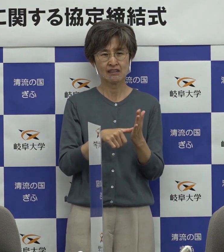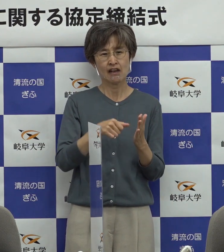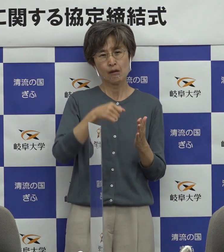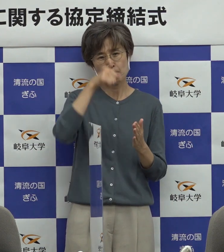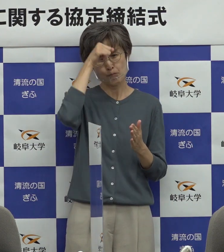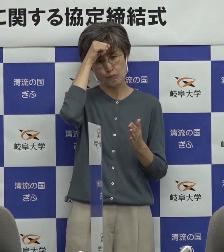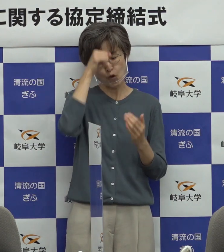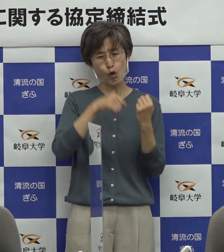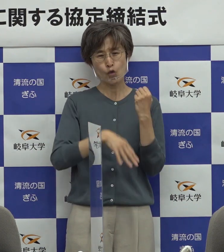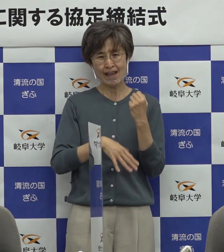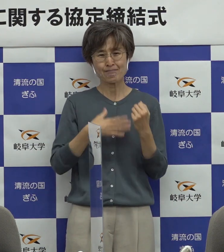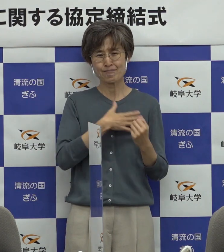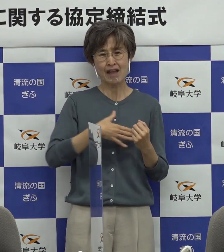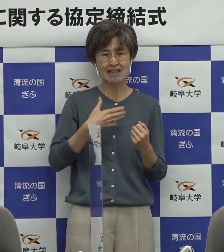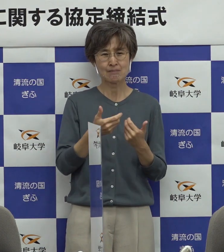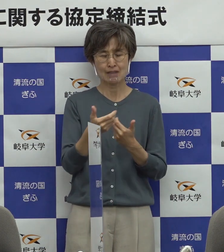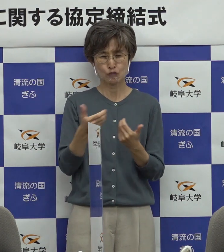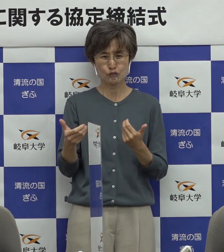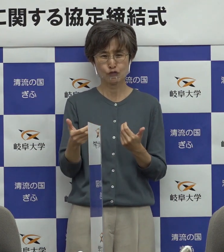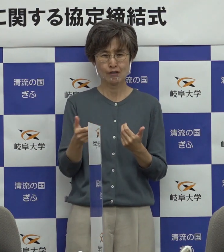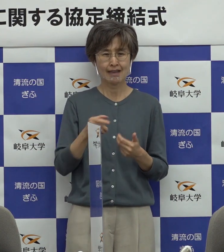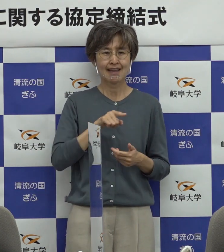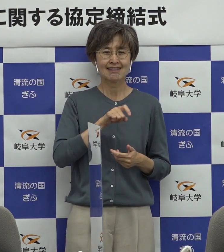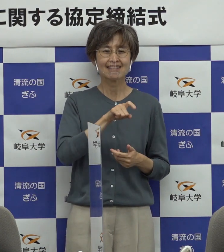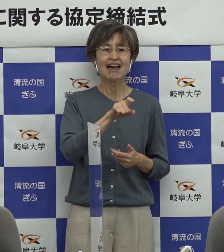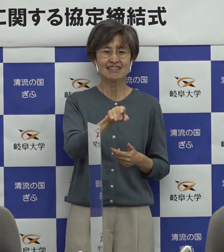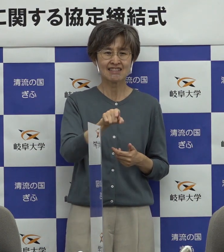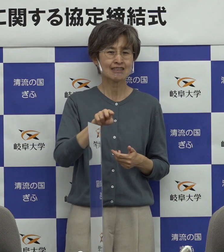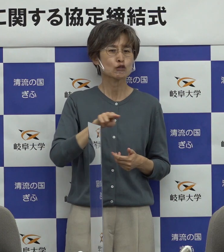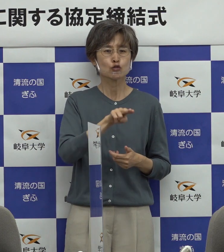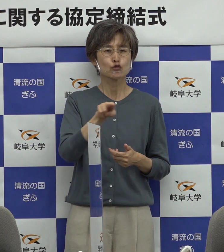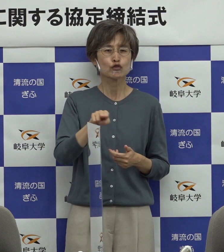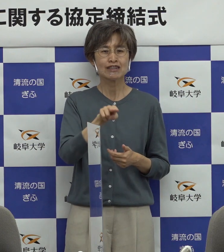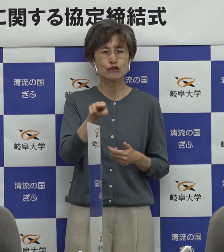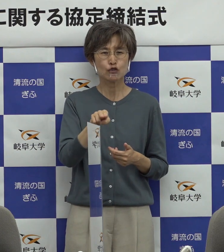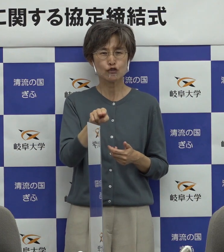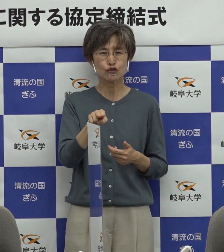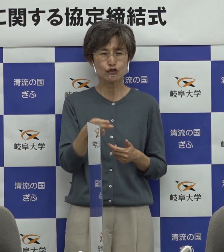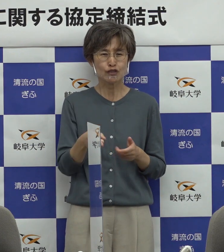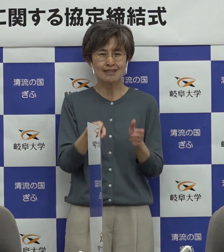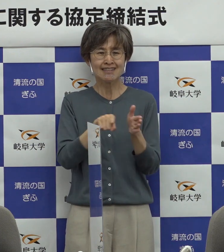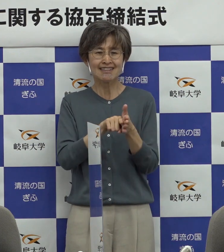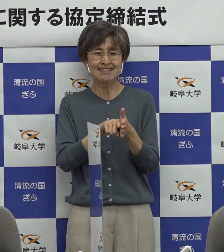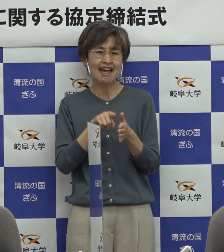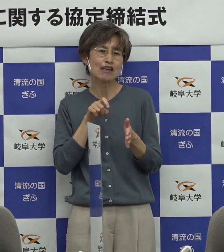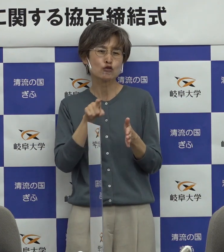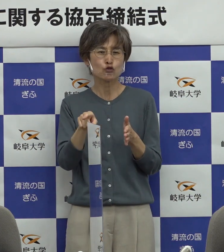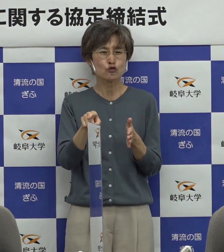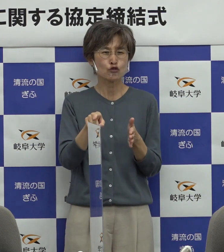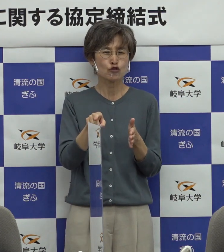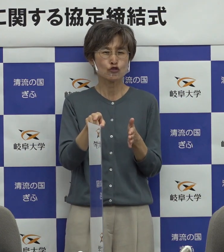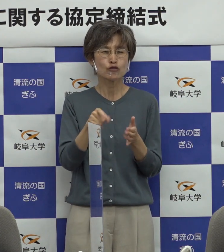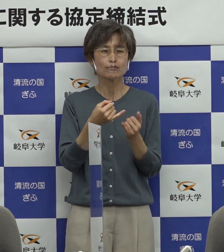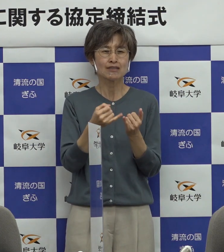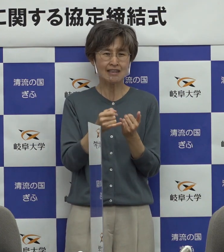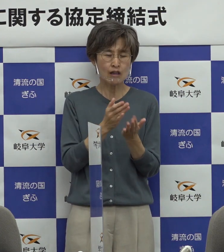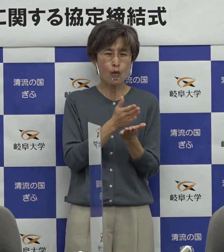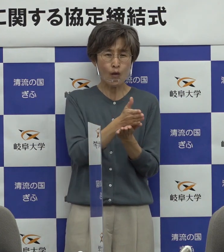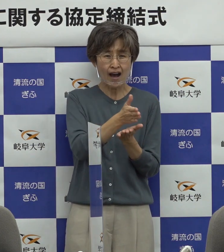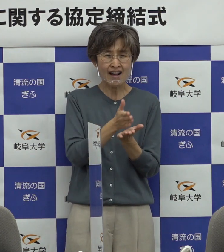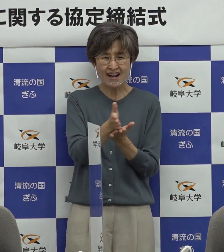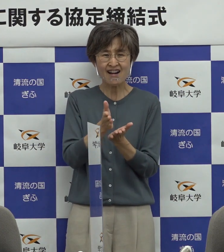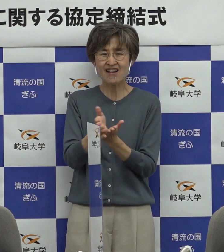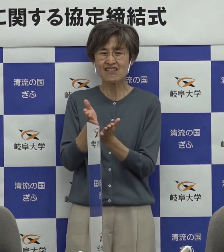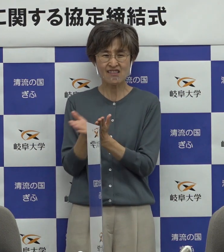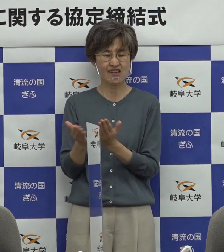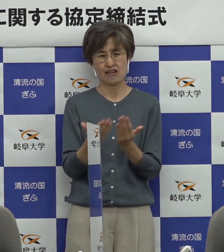ば細菌である、ウイルスである、あるいは寄生虫であるというふうな研究ないし講座領域というも